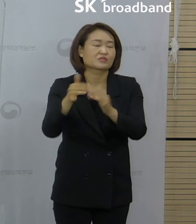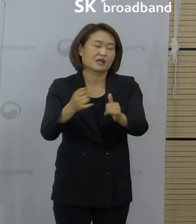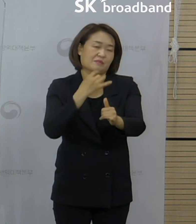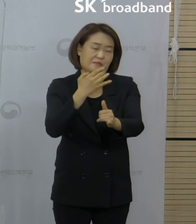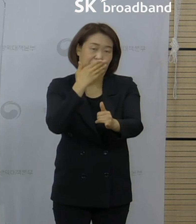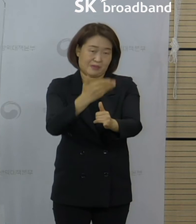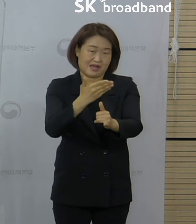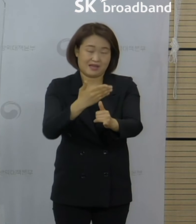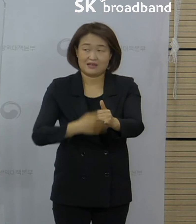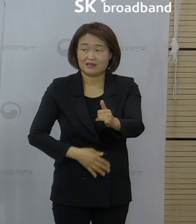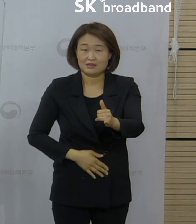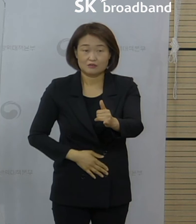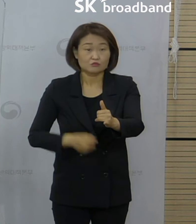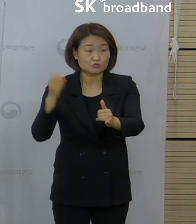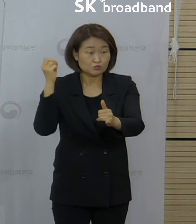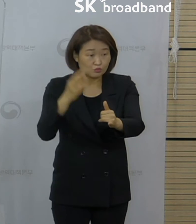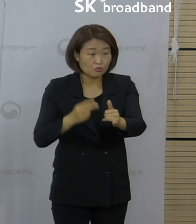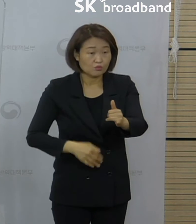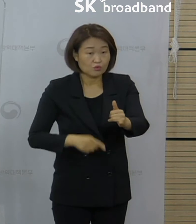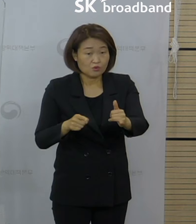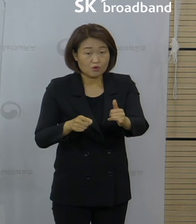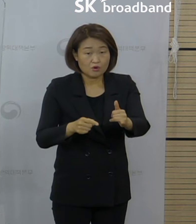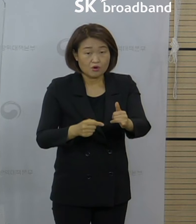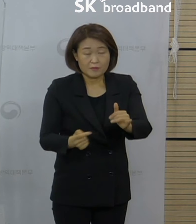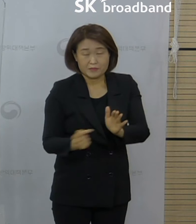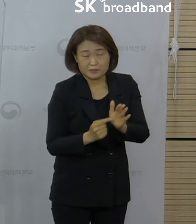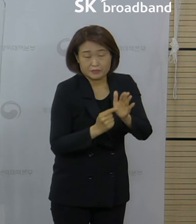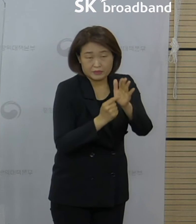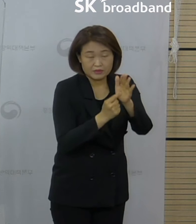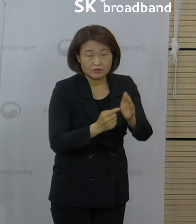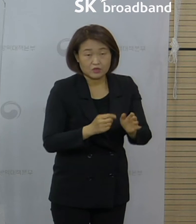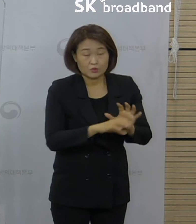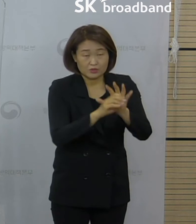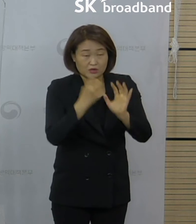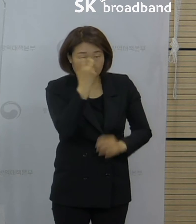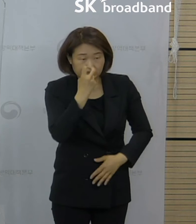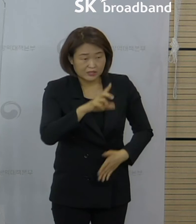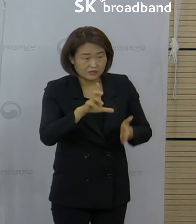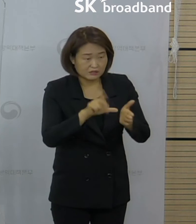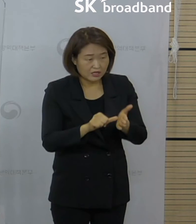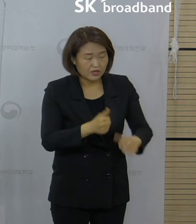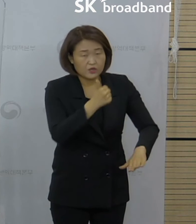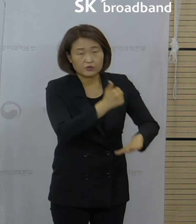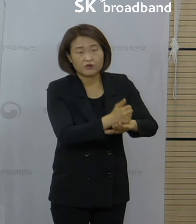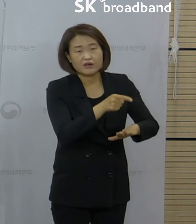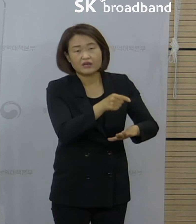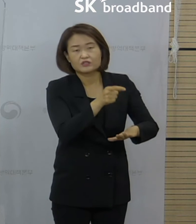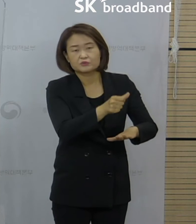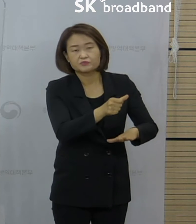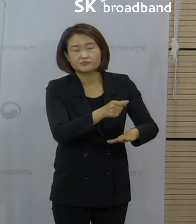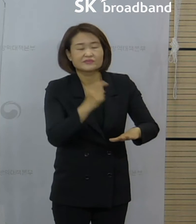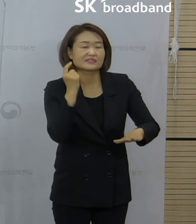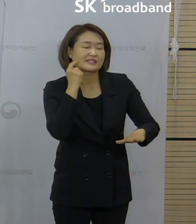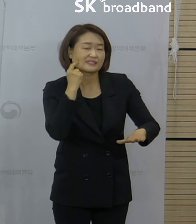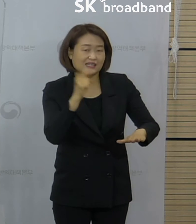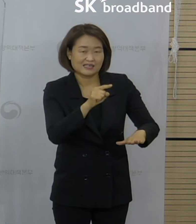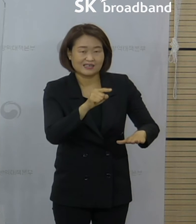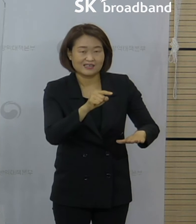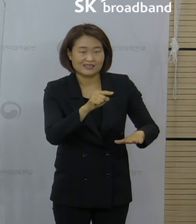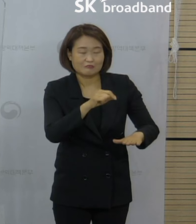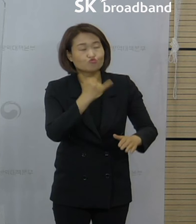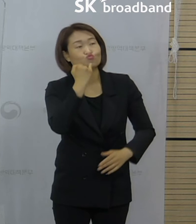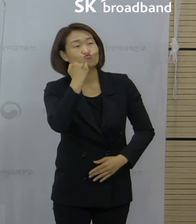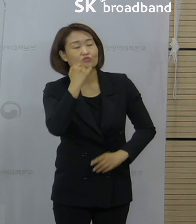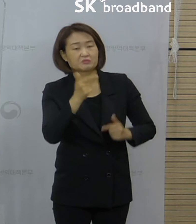때 가짜 양성 위험 등도 높은 편이다라고 지적하시면서, 그럼에도 자가진단 키트 도입을 추진하는